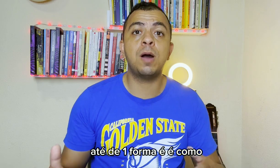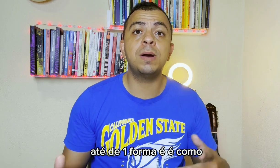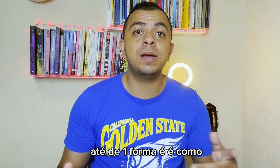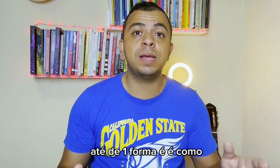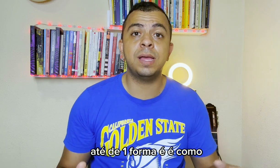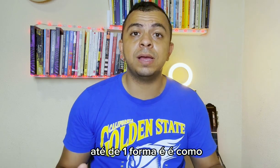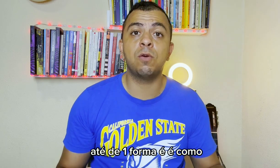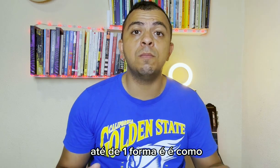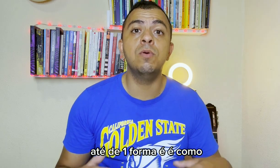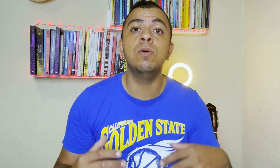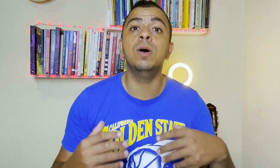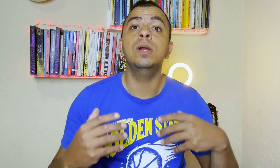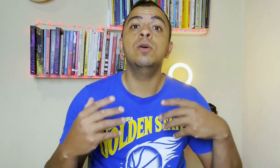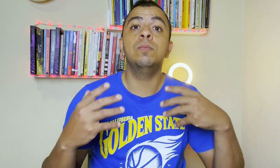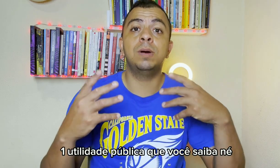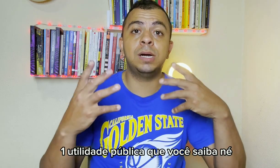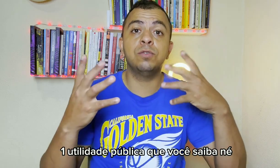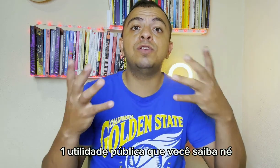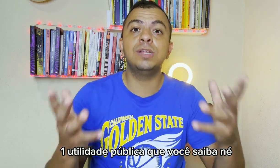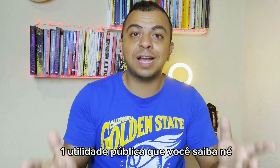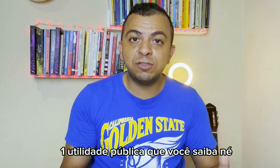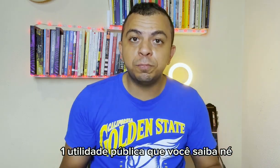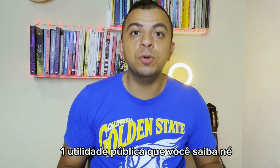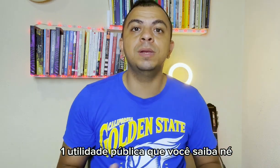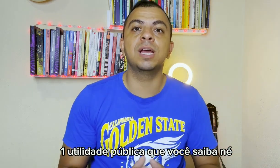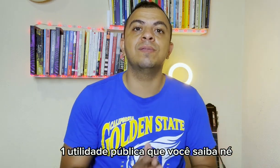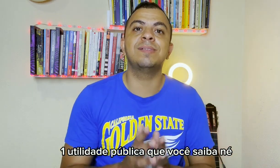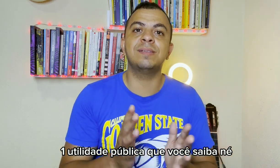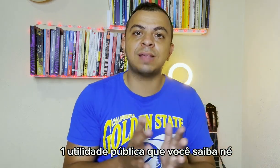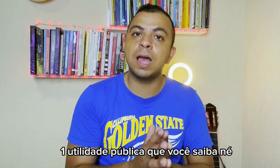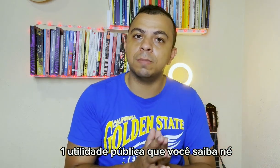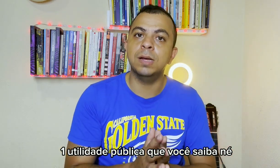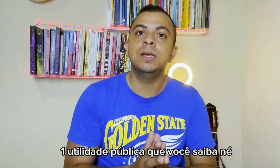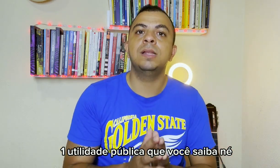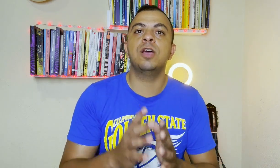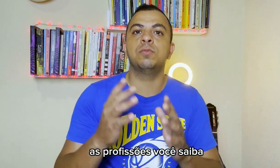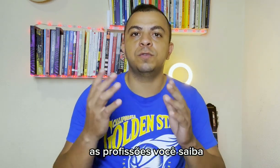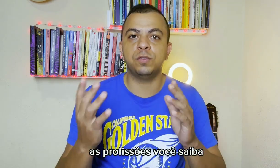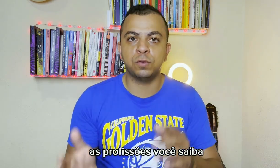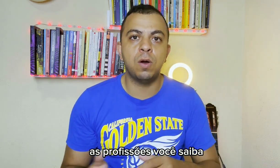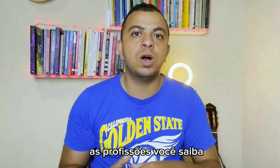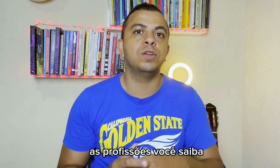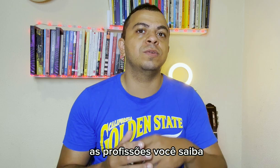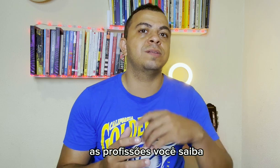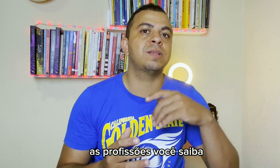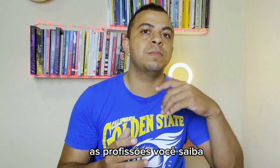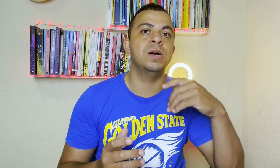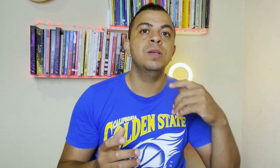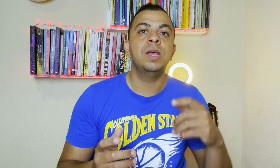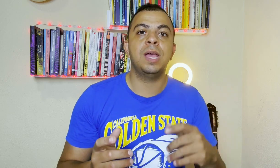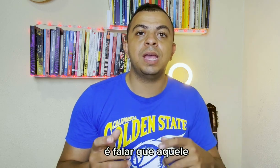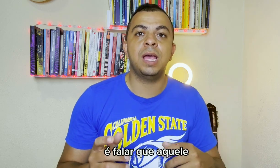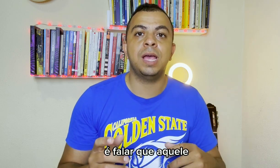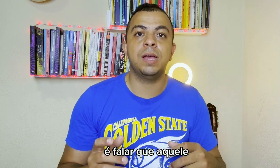forma como uma utilidade pública, que você saiba, né, as profissões, você saiba